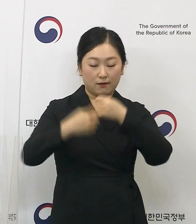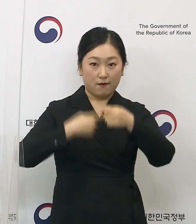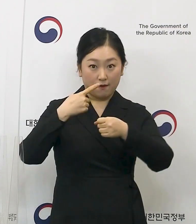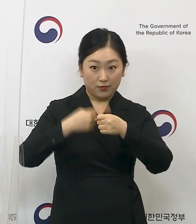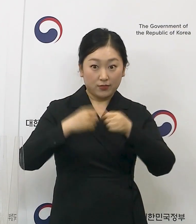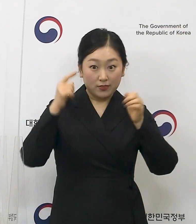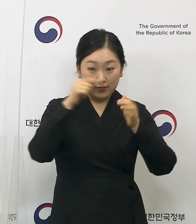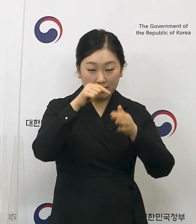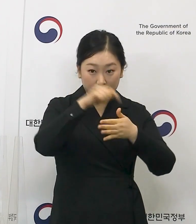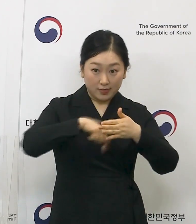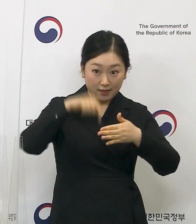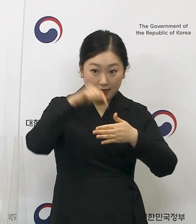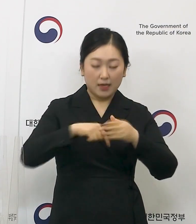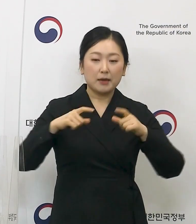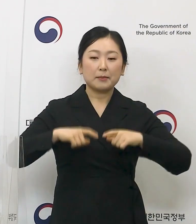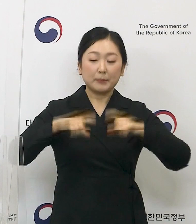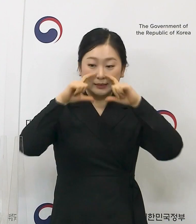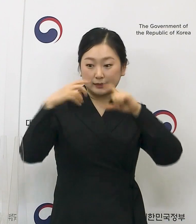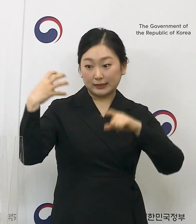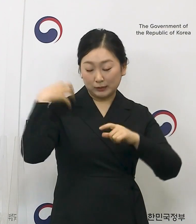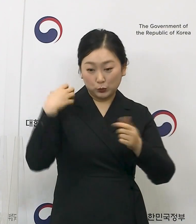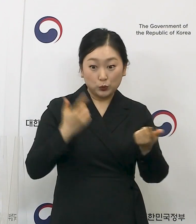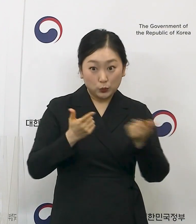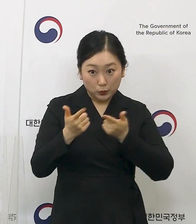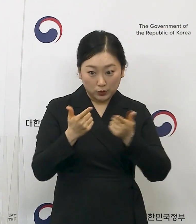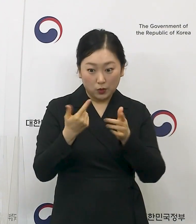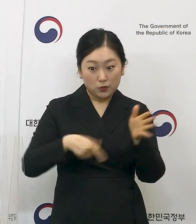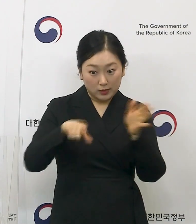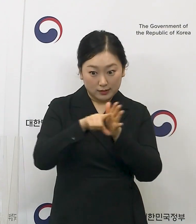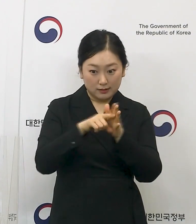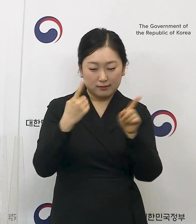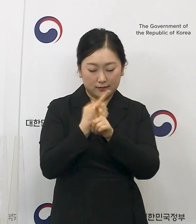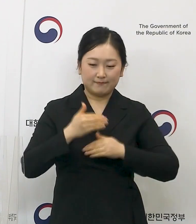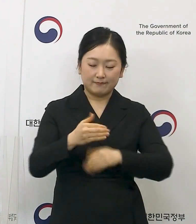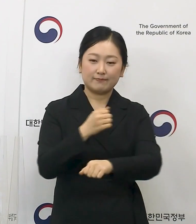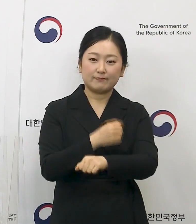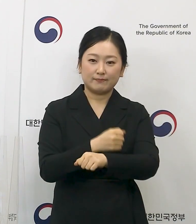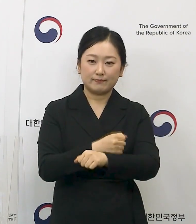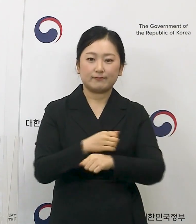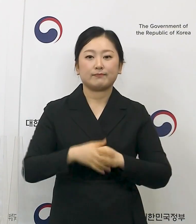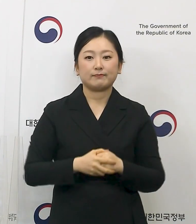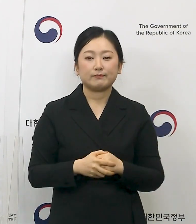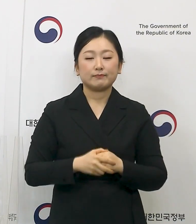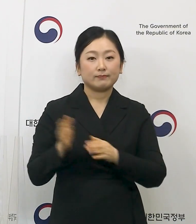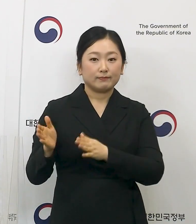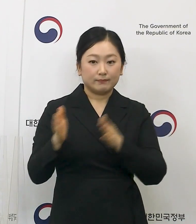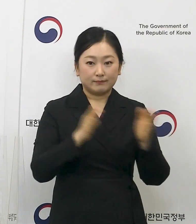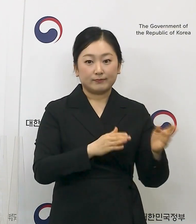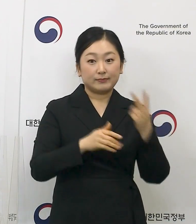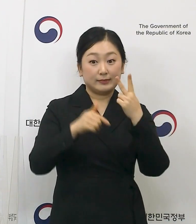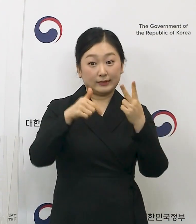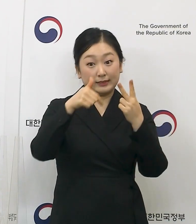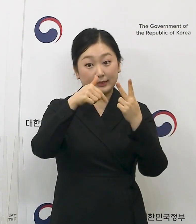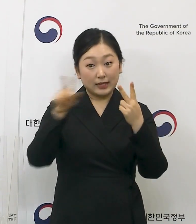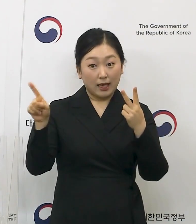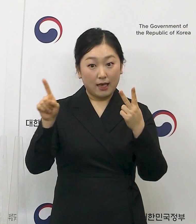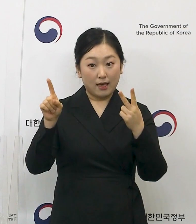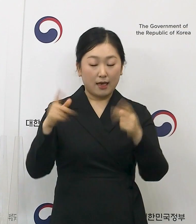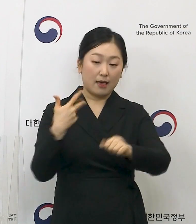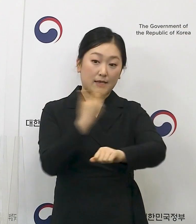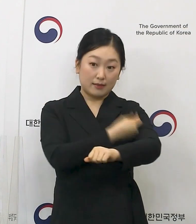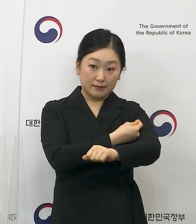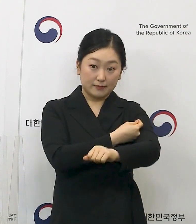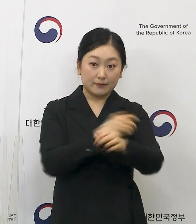로드맵을 발표드릴 수 있게 논의를 신속히 진행해 가겠습니다. 다음은 이가 백신 접종에 관해